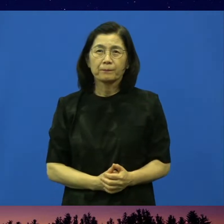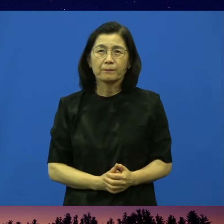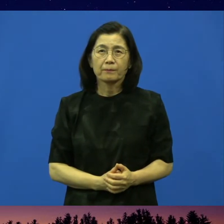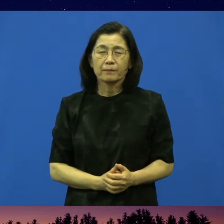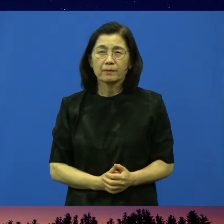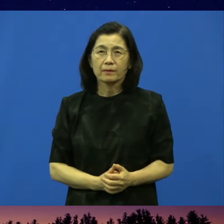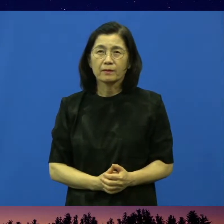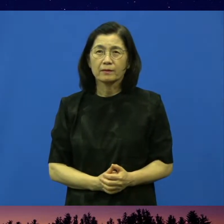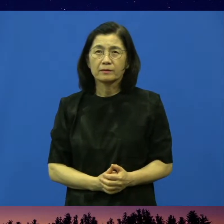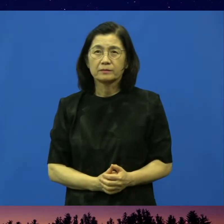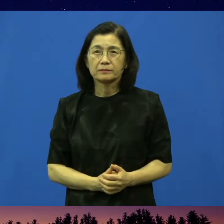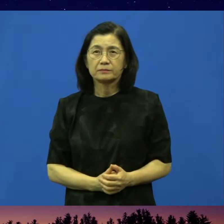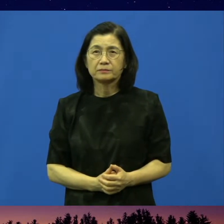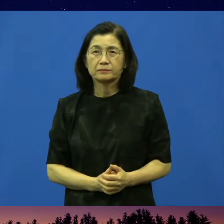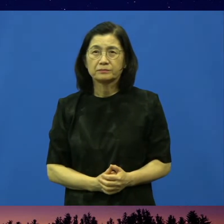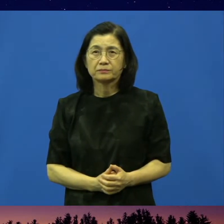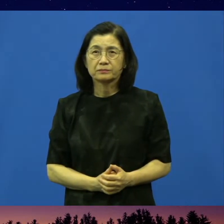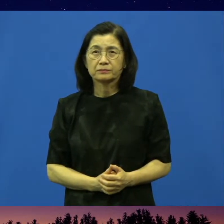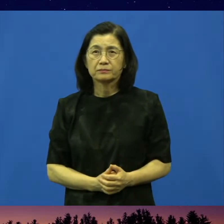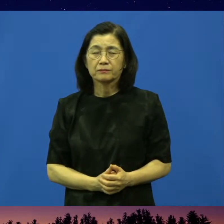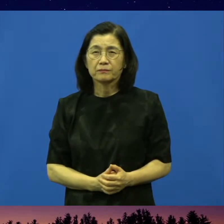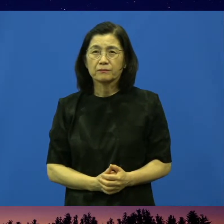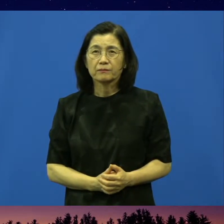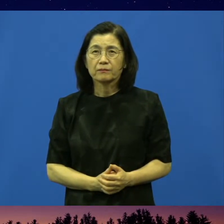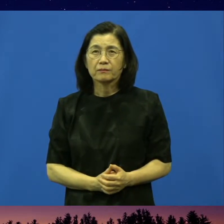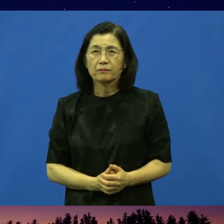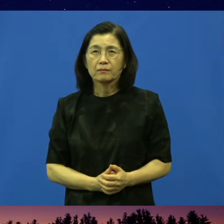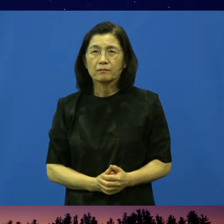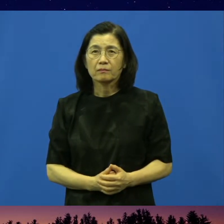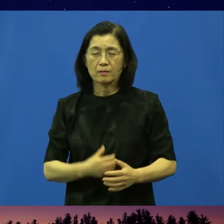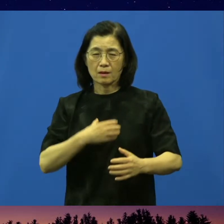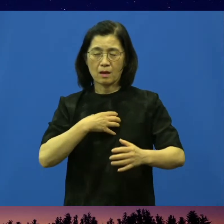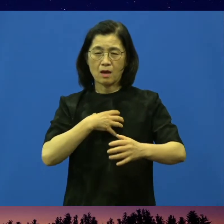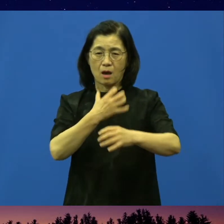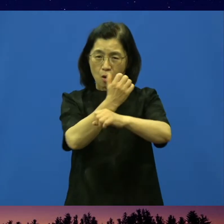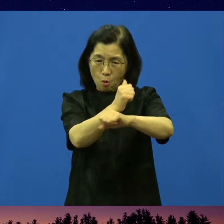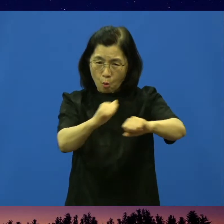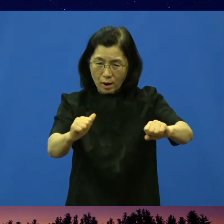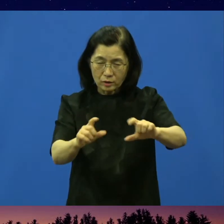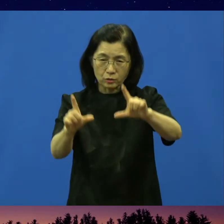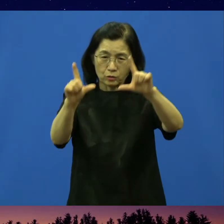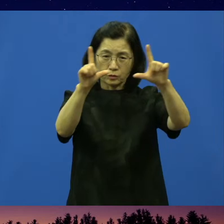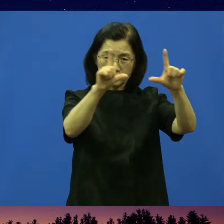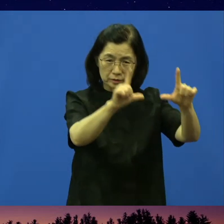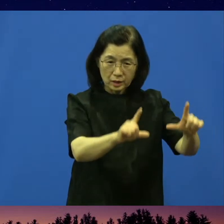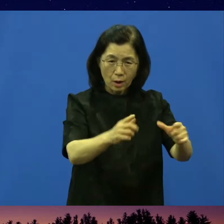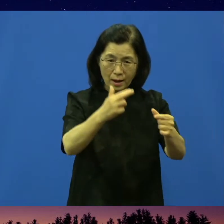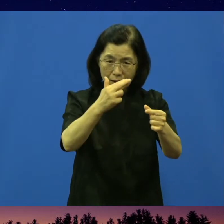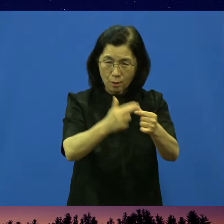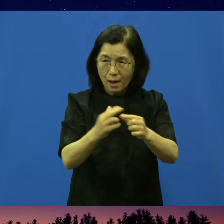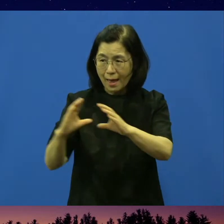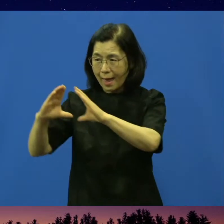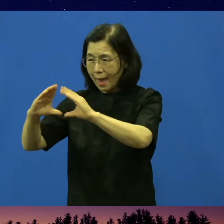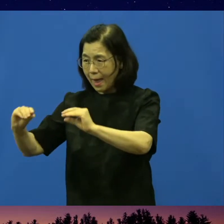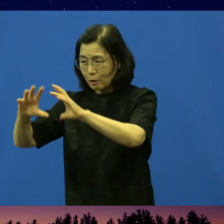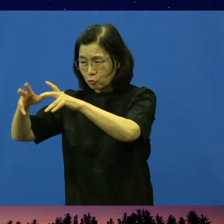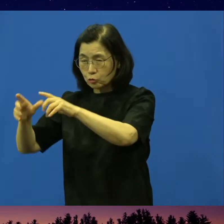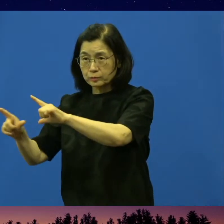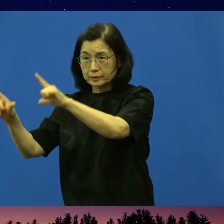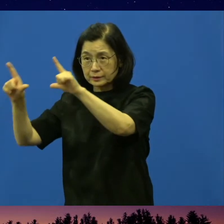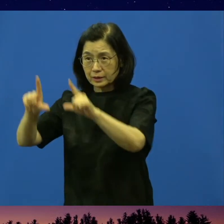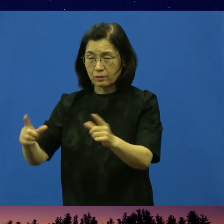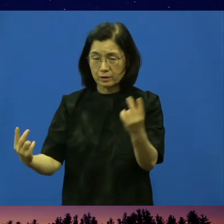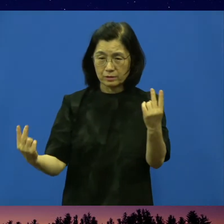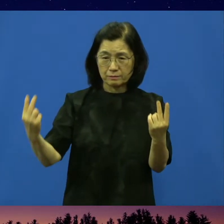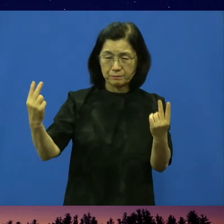우리 이걸 이해하려고 하면 광야 생활을 좀 들여다봐야 돼요. 광야 생활과 애굽의 차이가 분명해요. 그게 뭐냐 하면